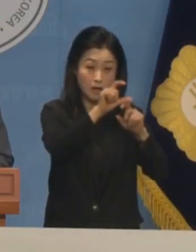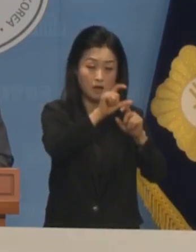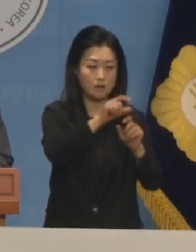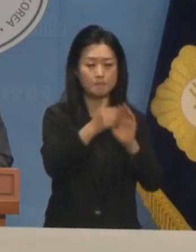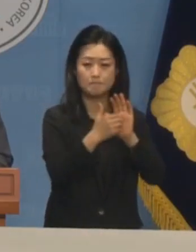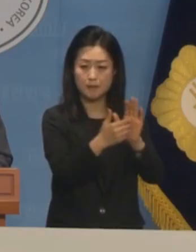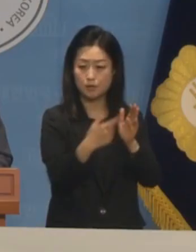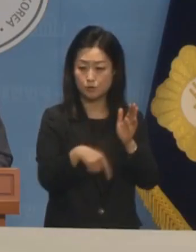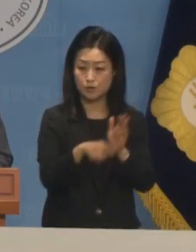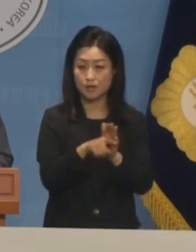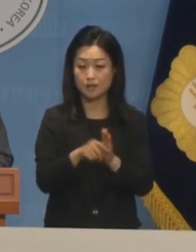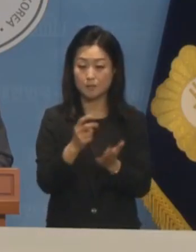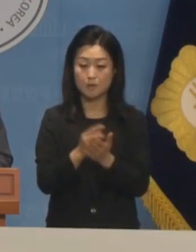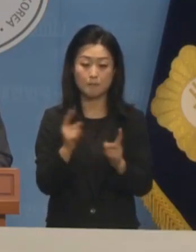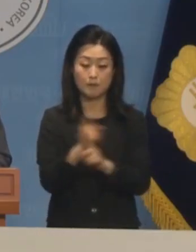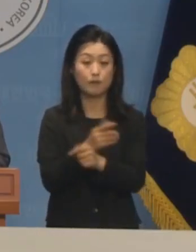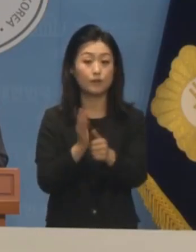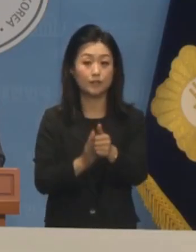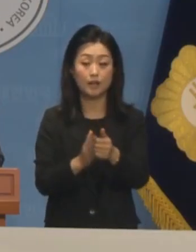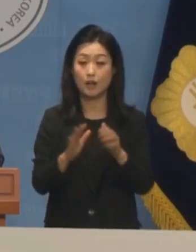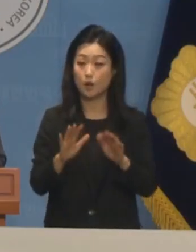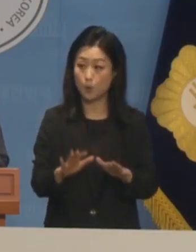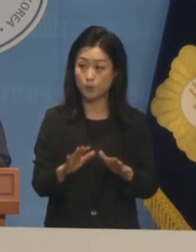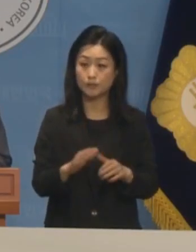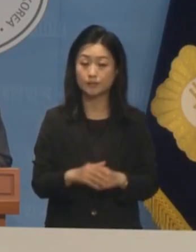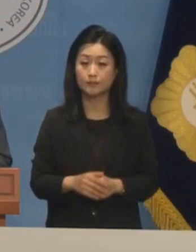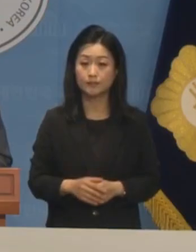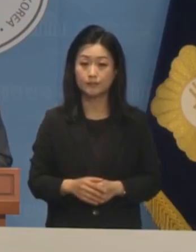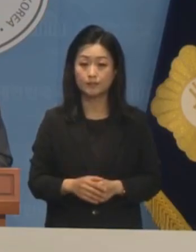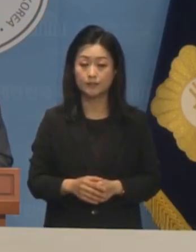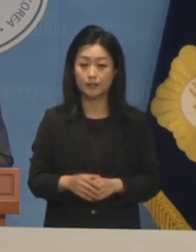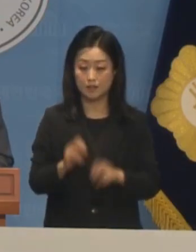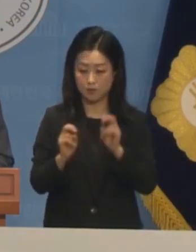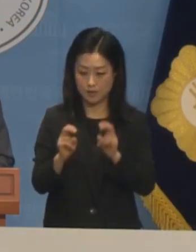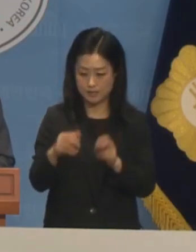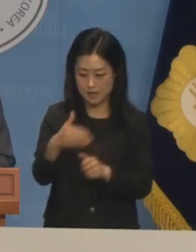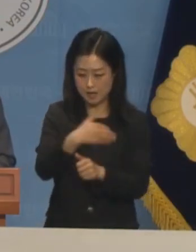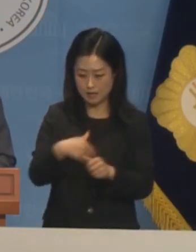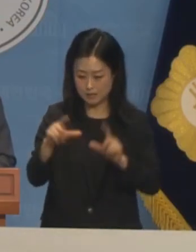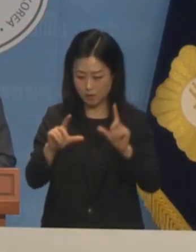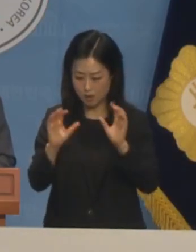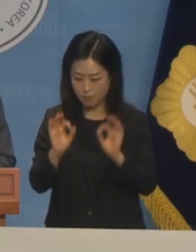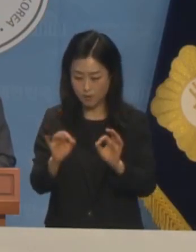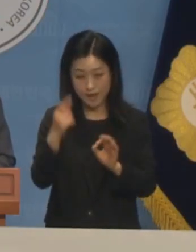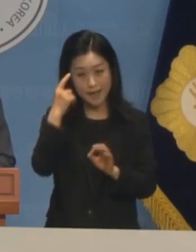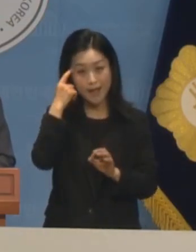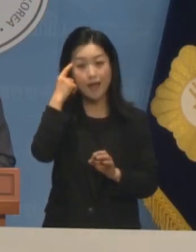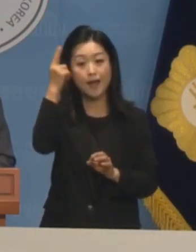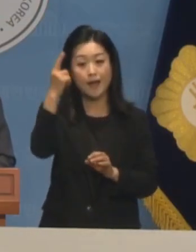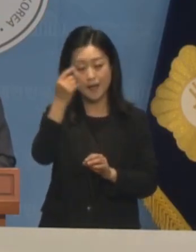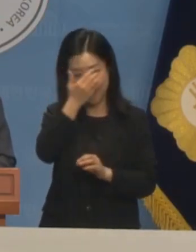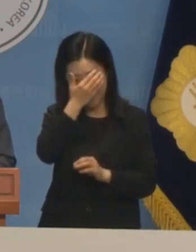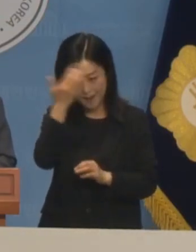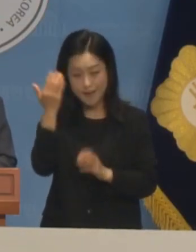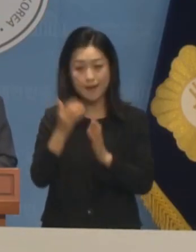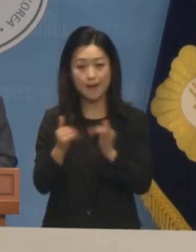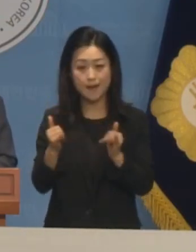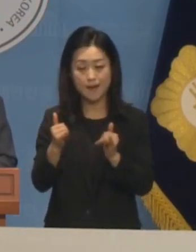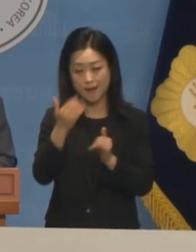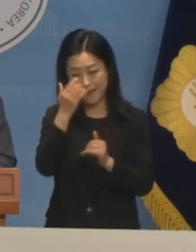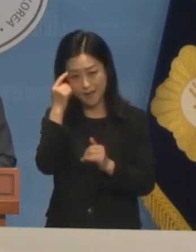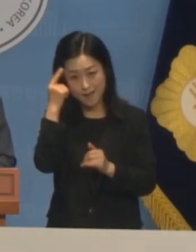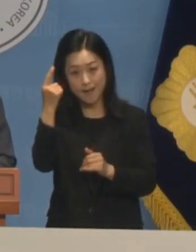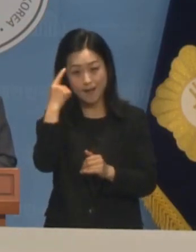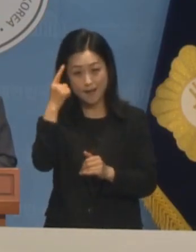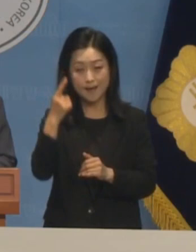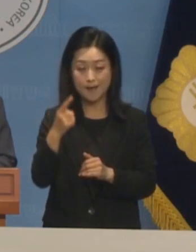촉구한다. 오늘 우리는 극심한 어려움에 처해 있는 기업 환경에서도 참신한 아이디어와 상표로 시장을